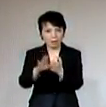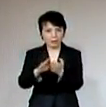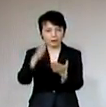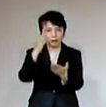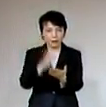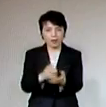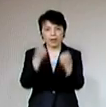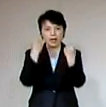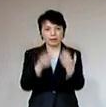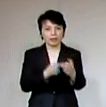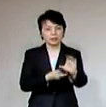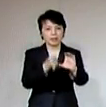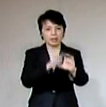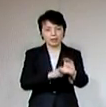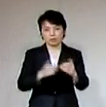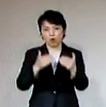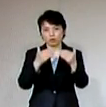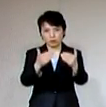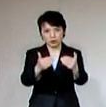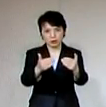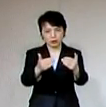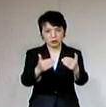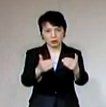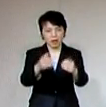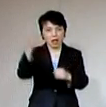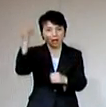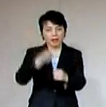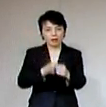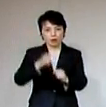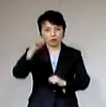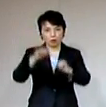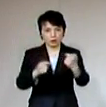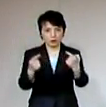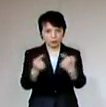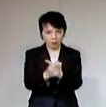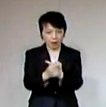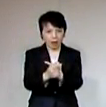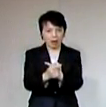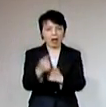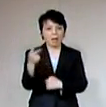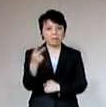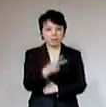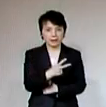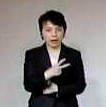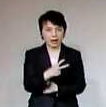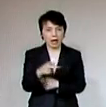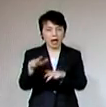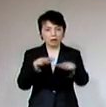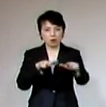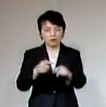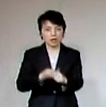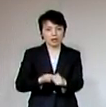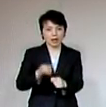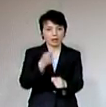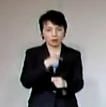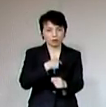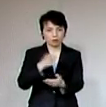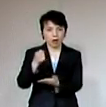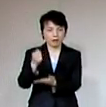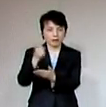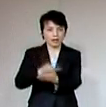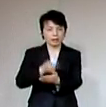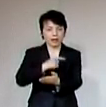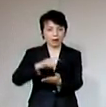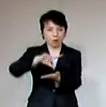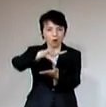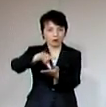新エネルギーの推進、電力の自由化、そしてさらには行政権限、財源、これ